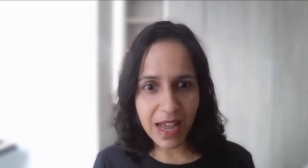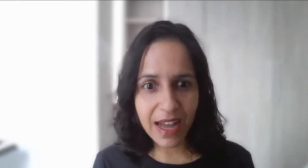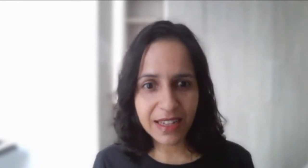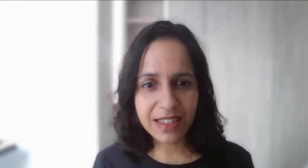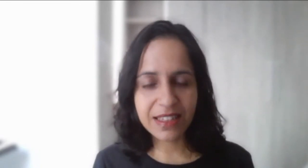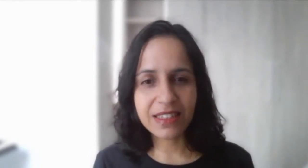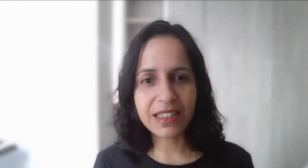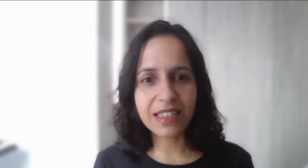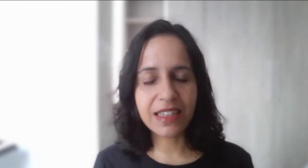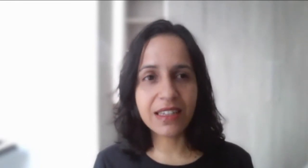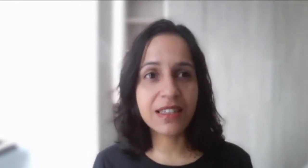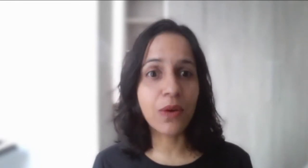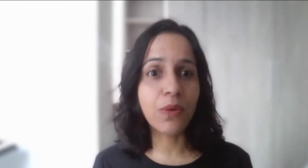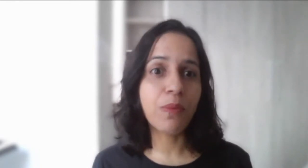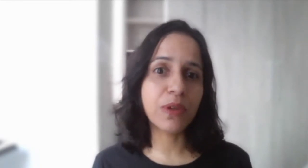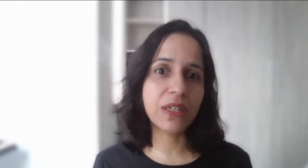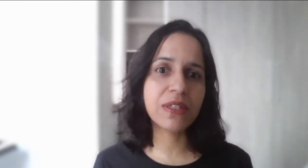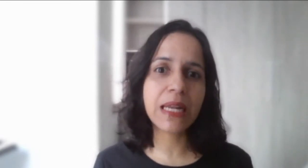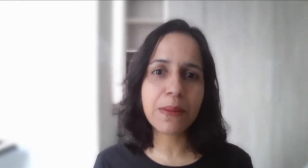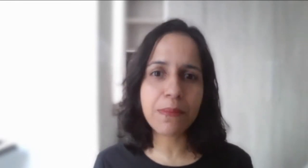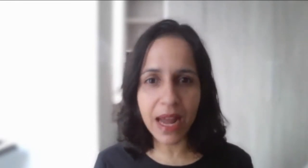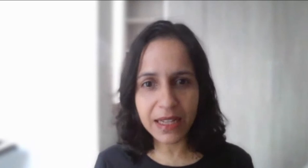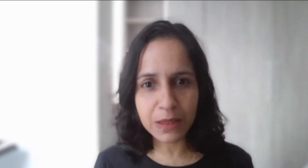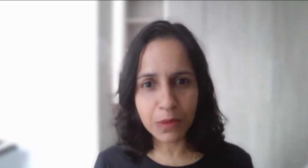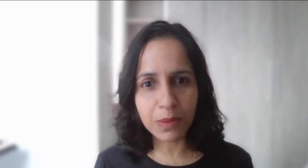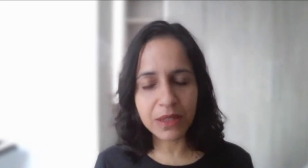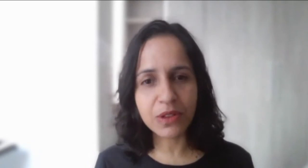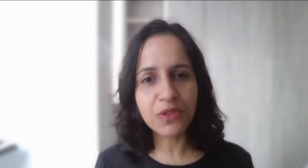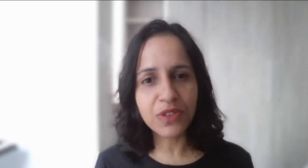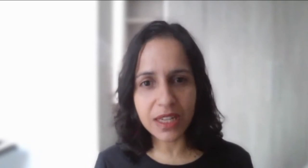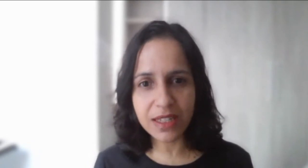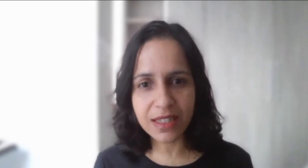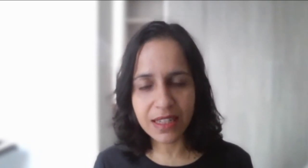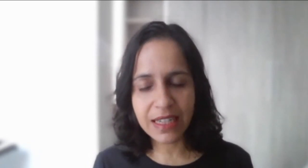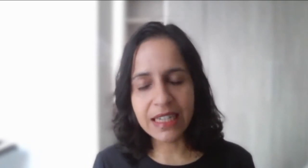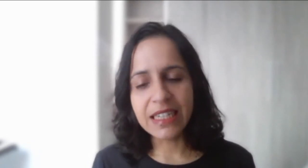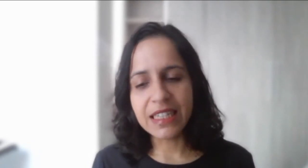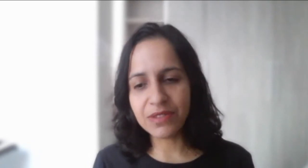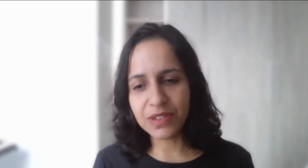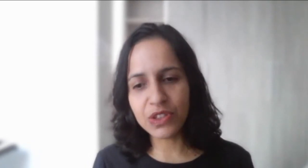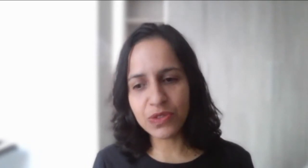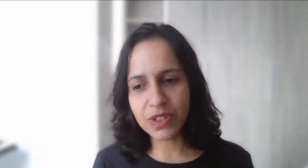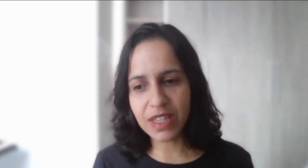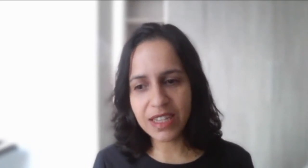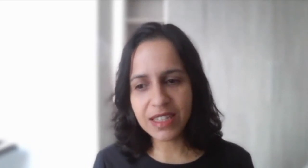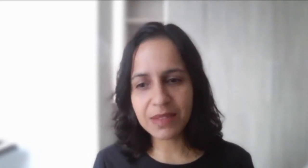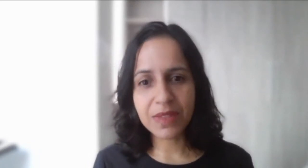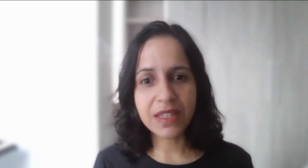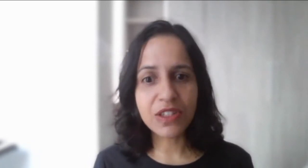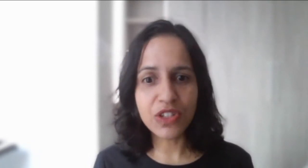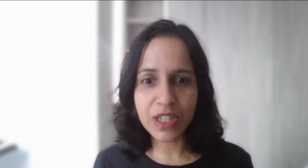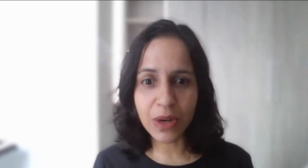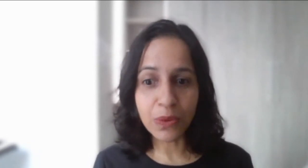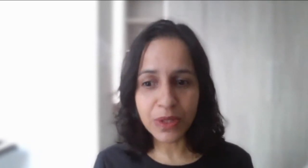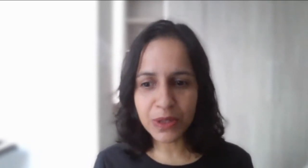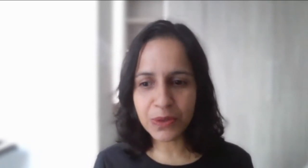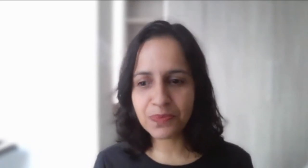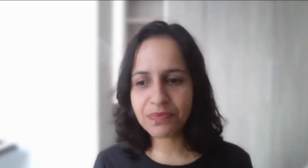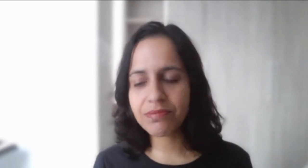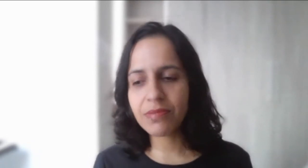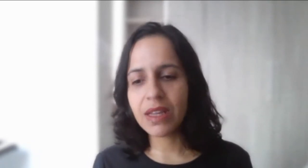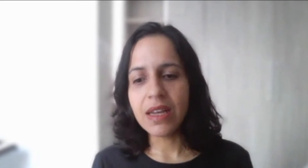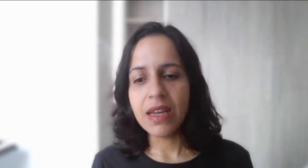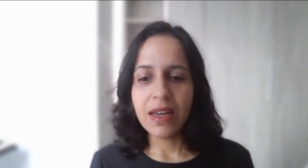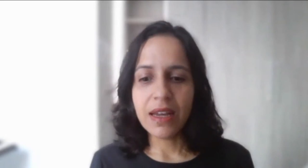os familiares que estão podendo celebrar esse momento tão feliz na vida de vocês, esse dia único.